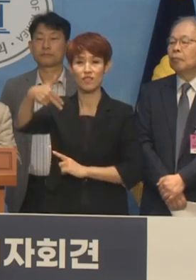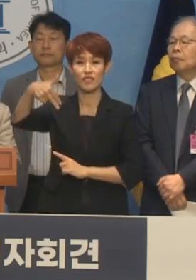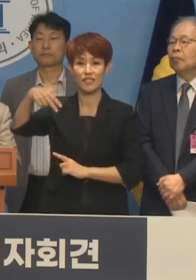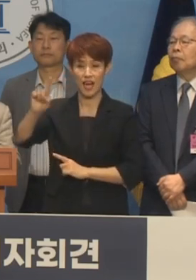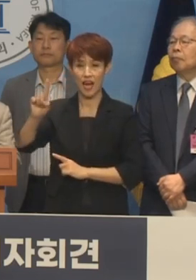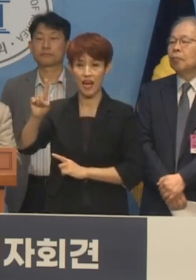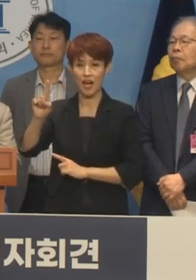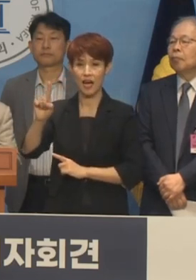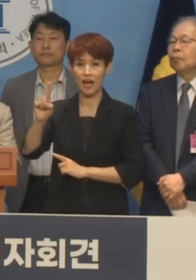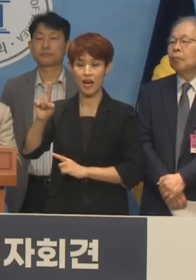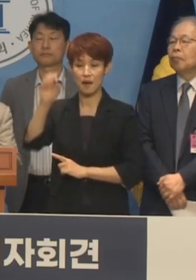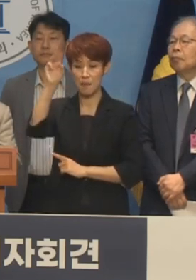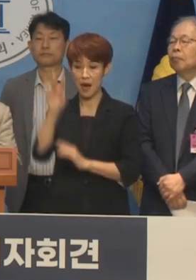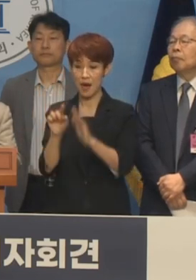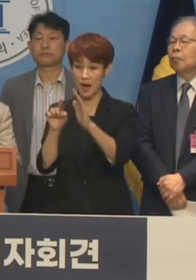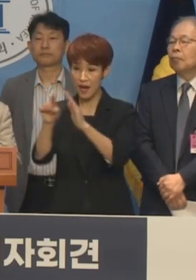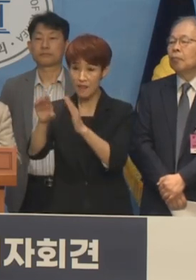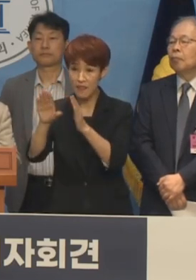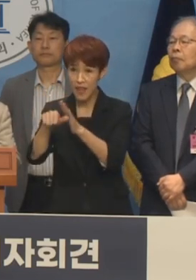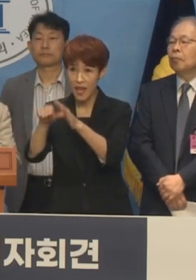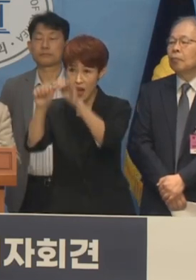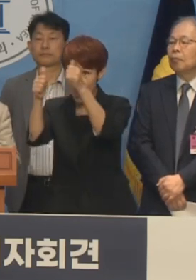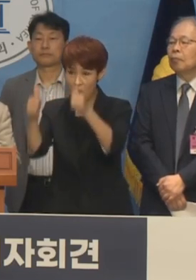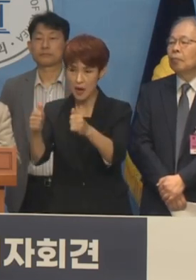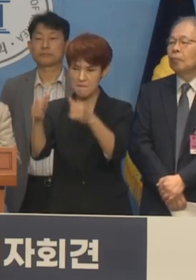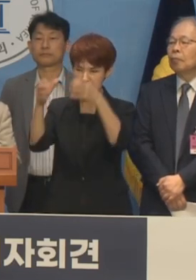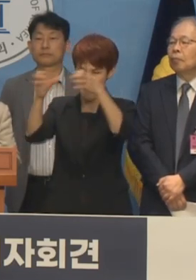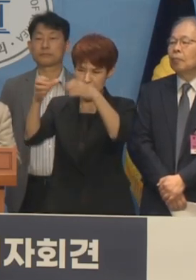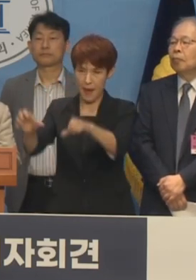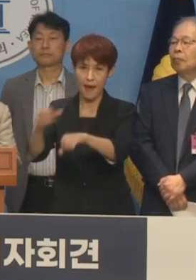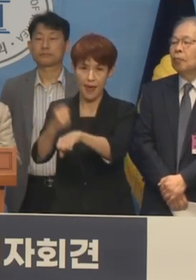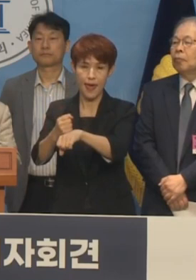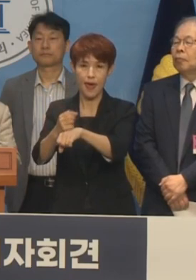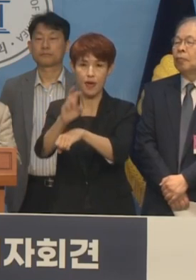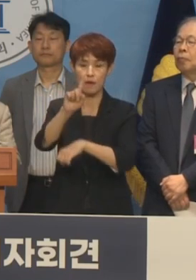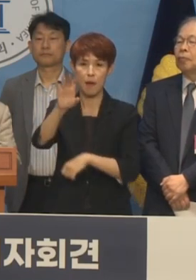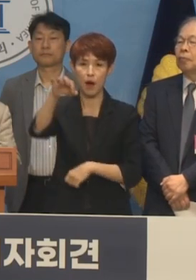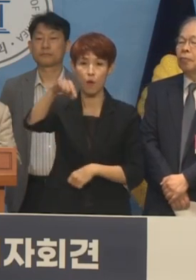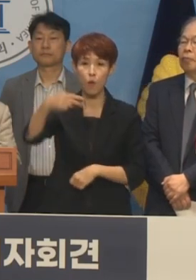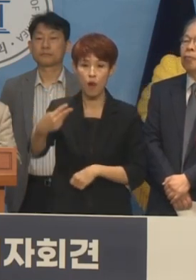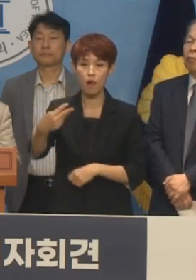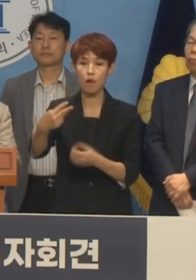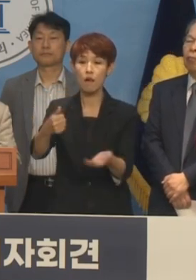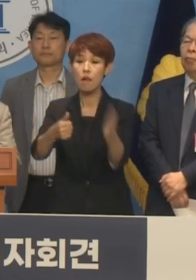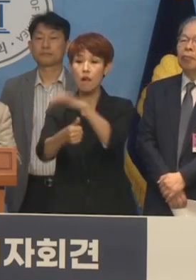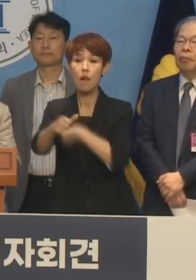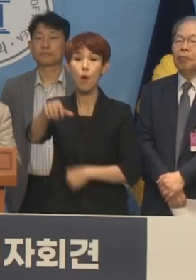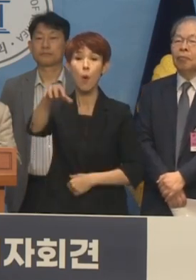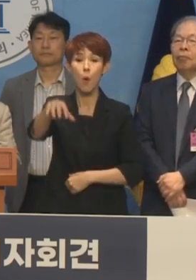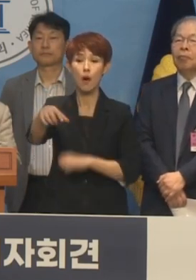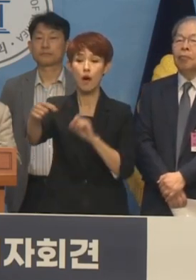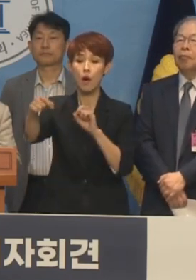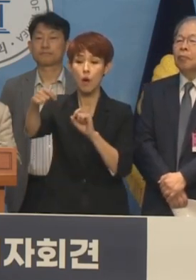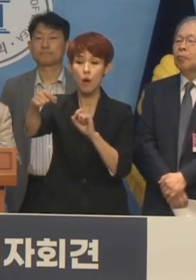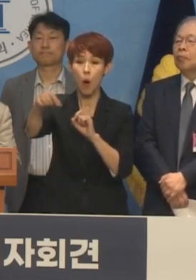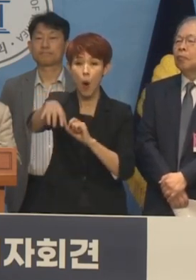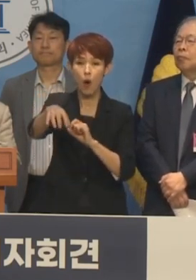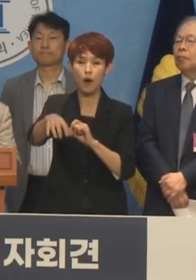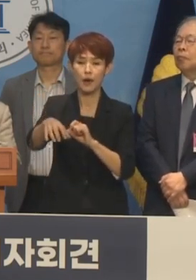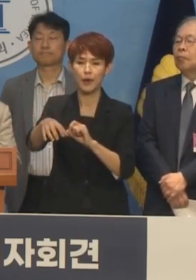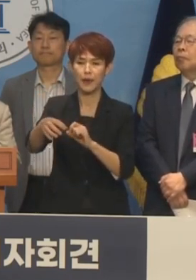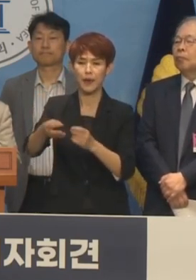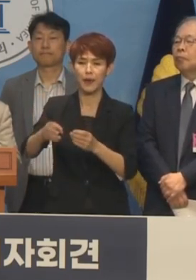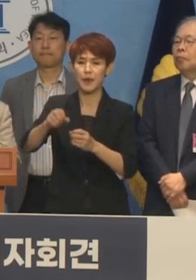때 세운 표석을 깨뜨려 가지고 망월동 묘지 입구에 바닥에